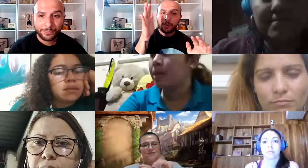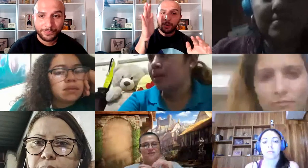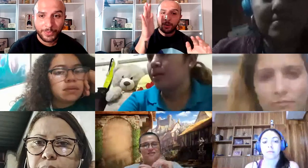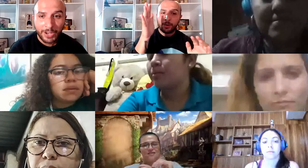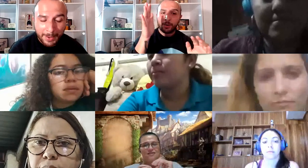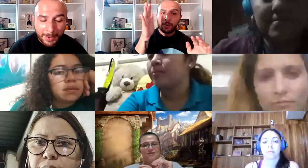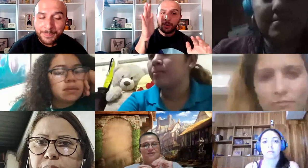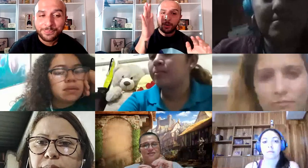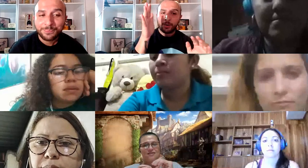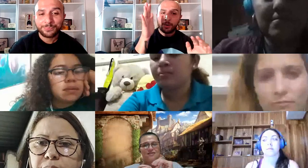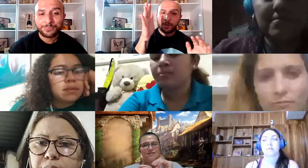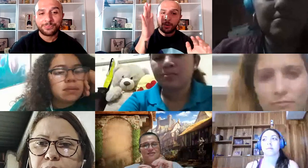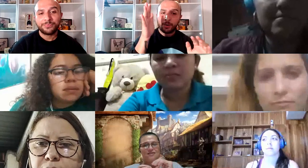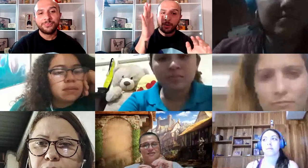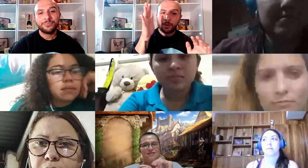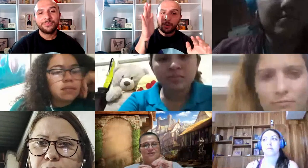¿Ok?